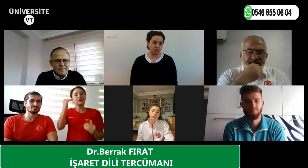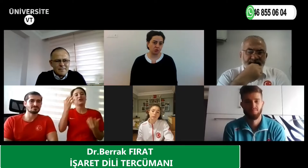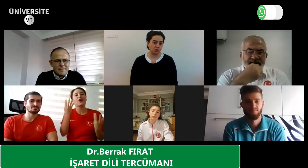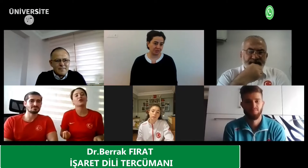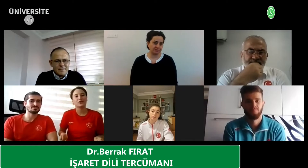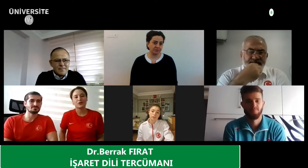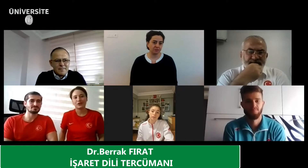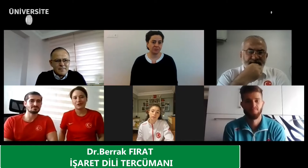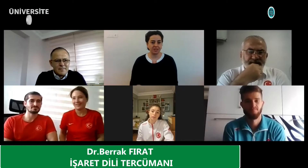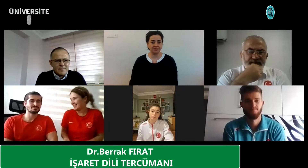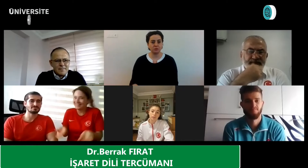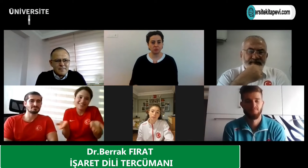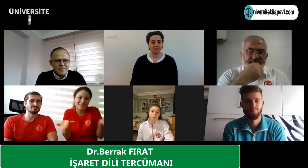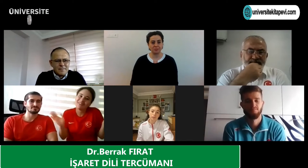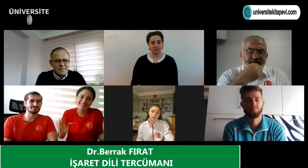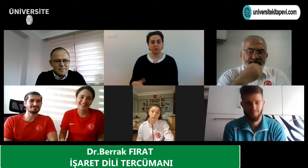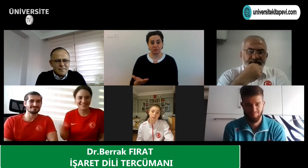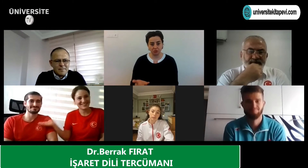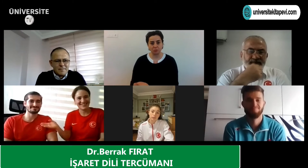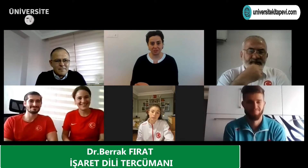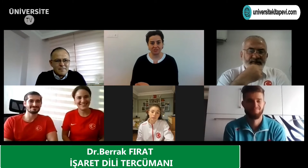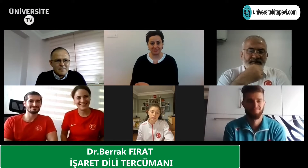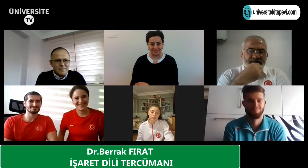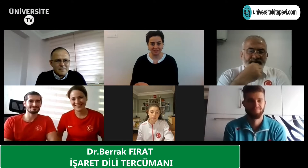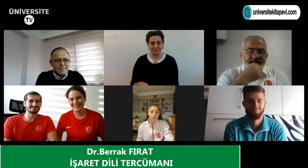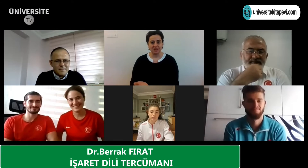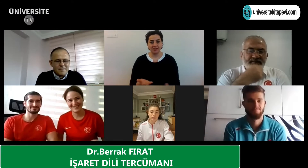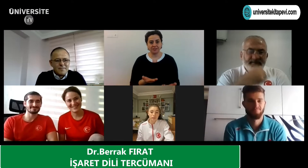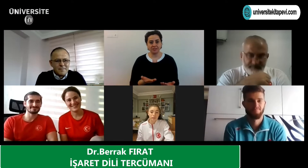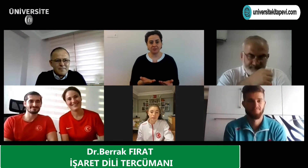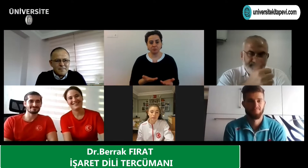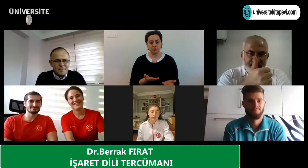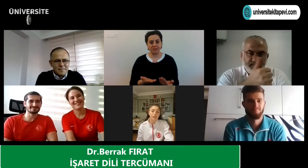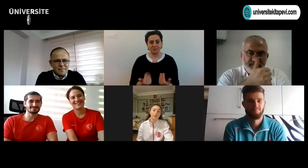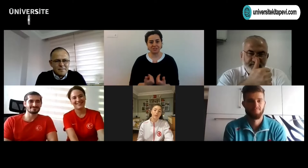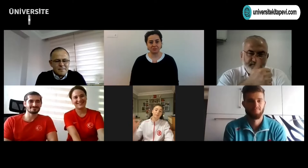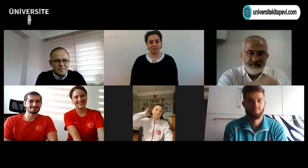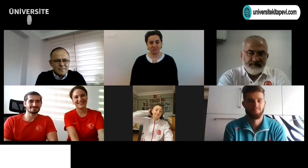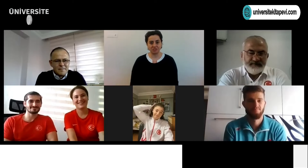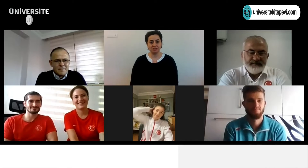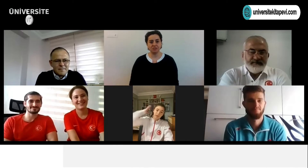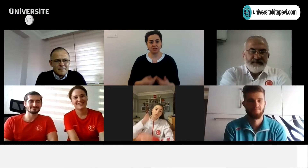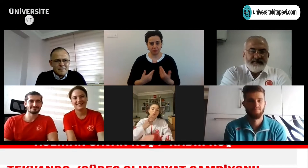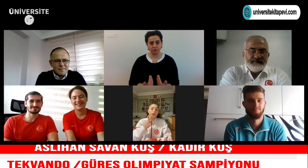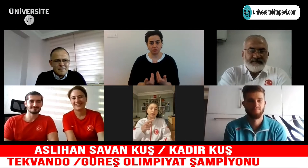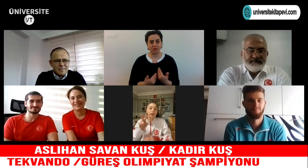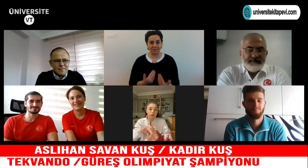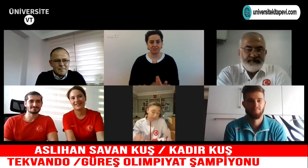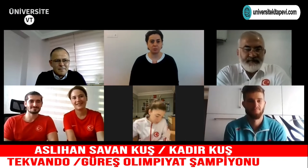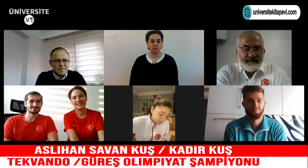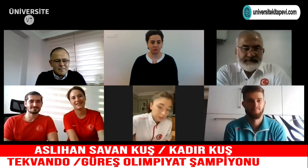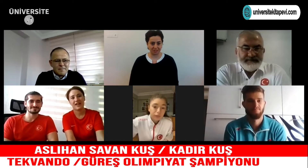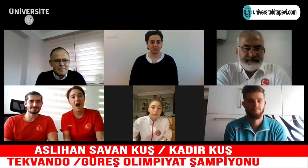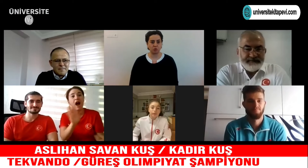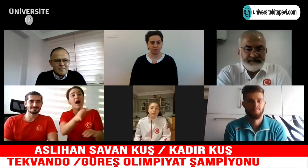olarak görünüyoruz onlar tarafından ama kendi uluslararası platformumuzda çok başarılıyız. Bu yüzden de bize de bakışın profesyonel